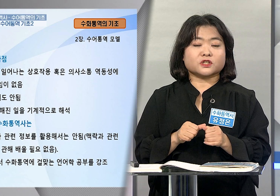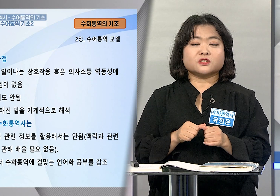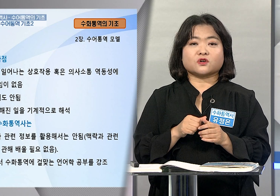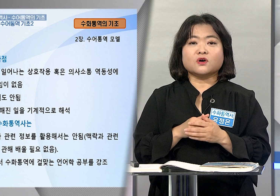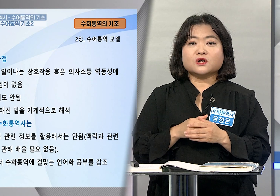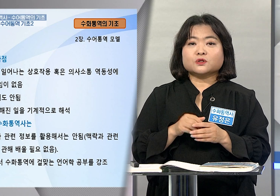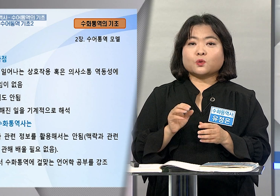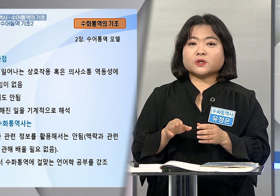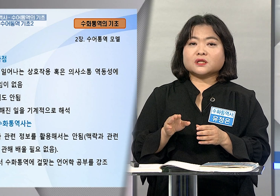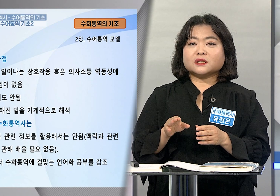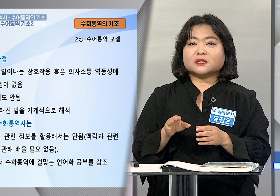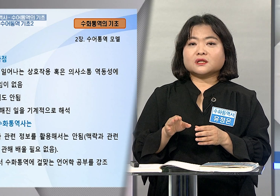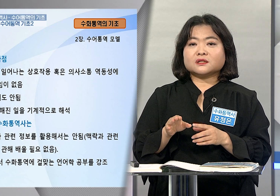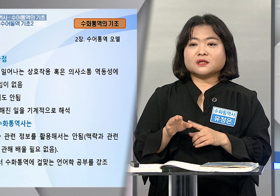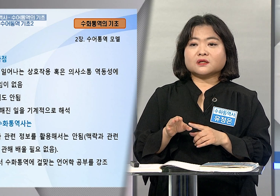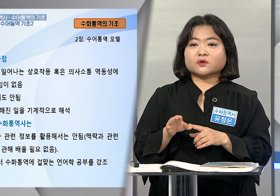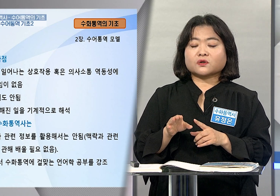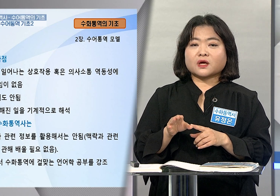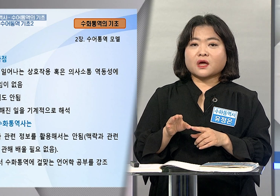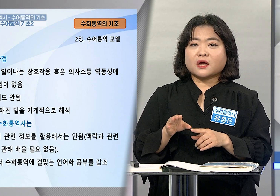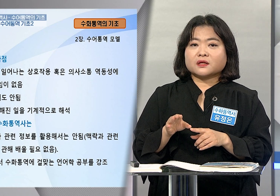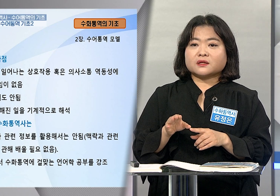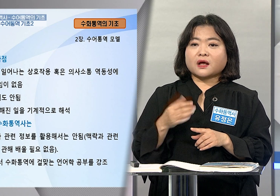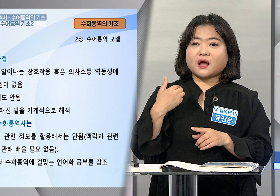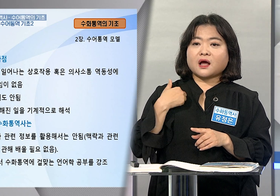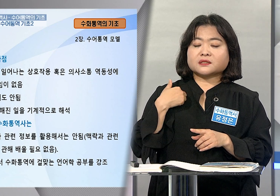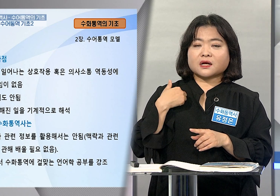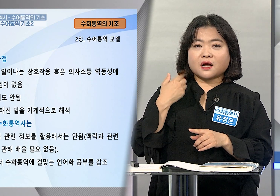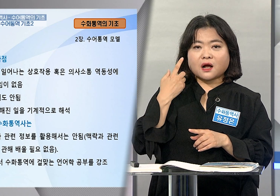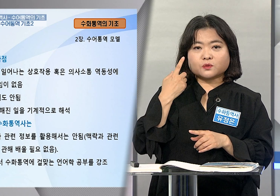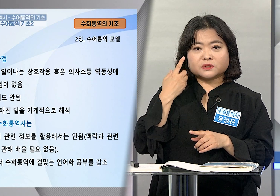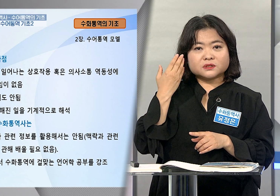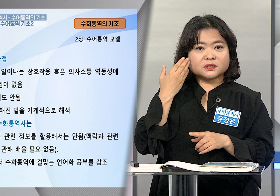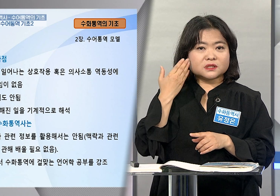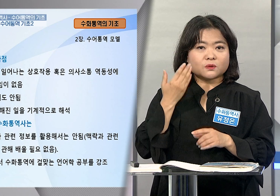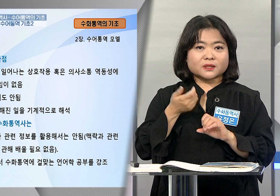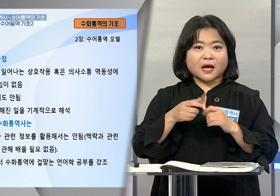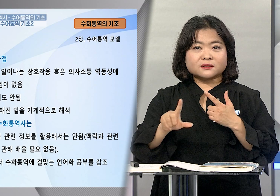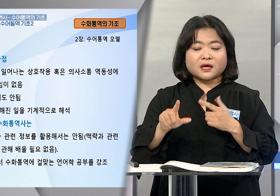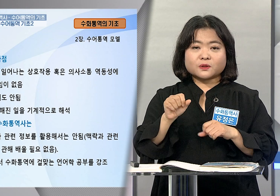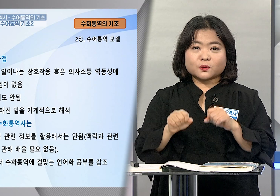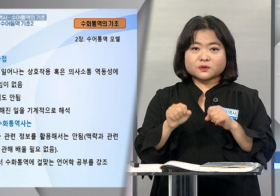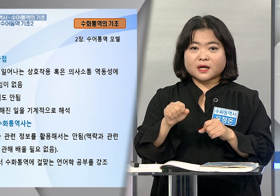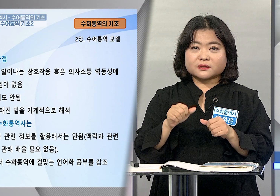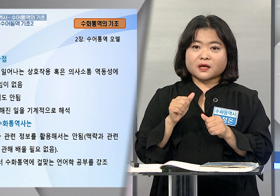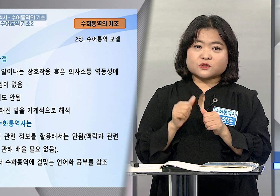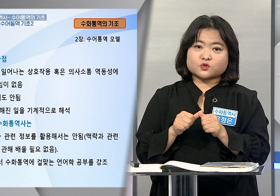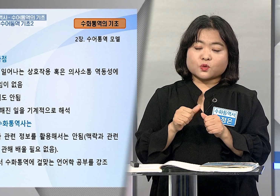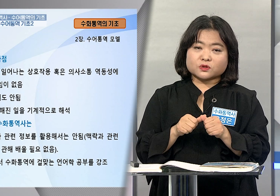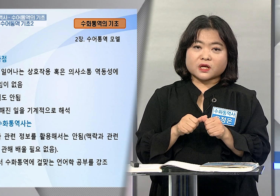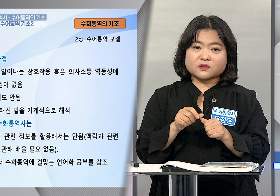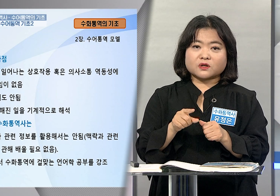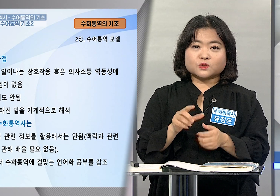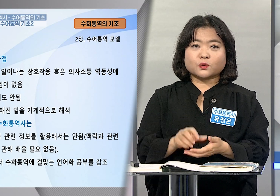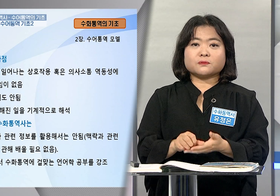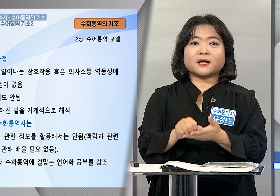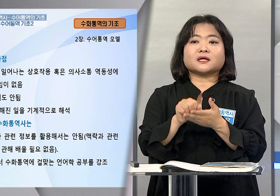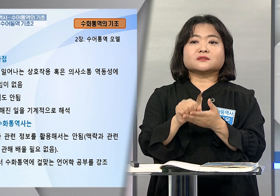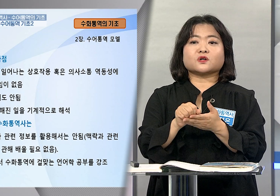있겠죠. 농인이 어떻게 내가 생각하고 있는 지식과 다르게 행동을 할 때 충고를 해서 이 농인이 받아들여서